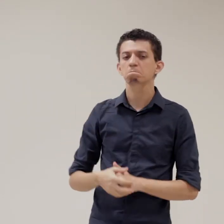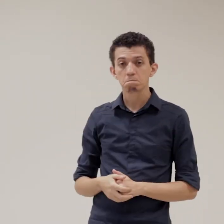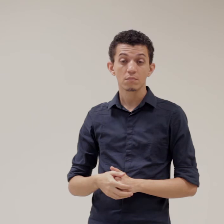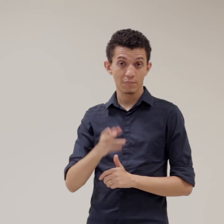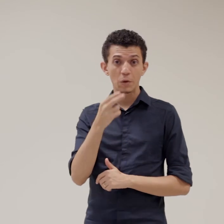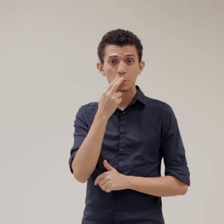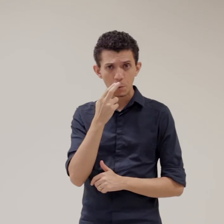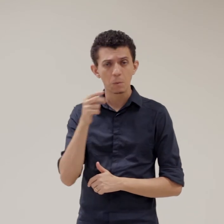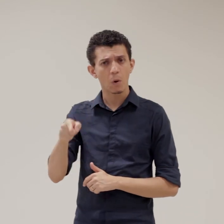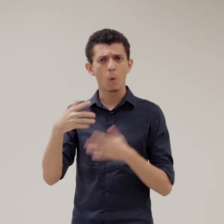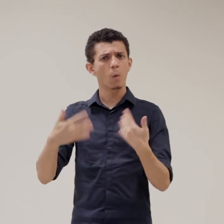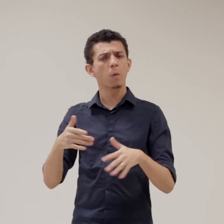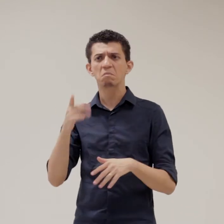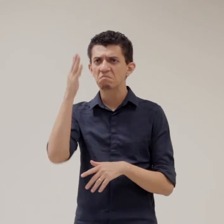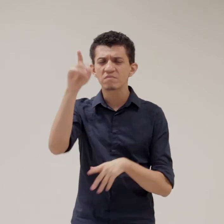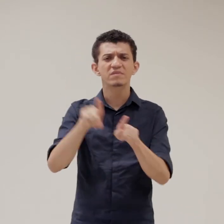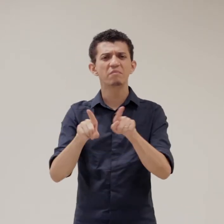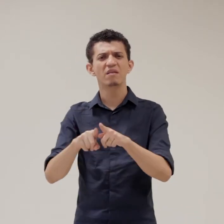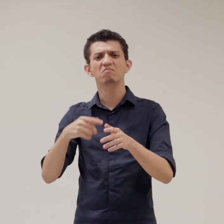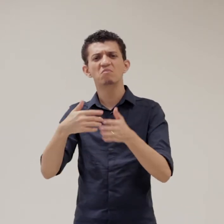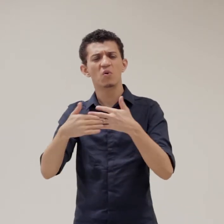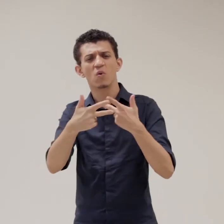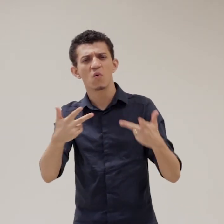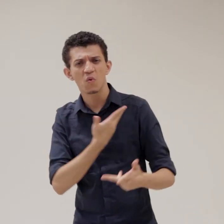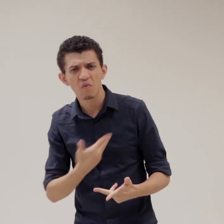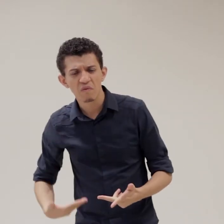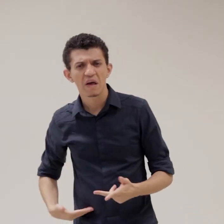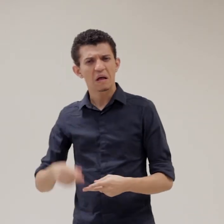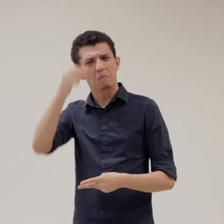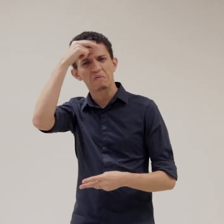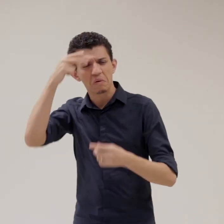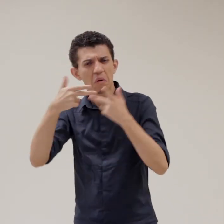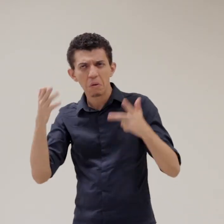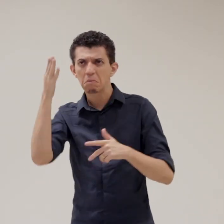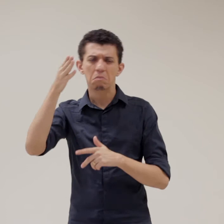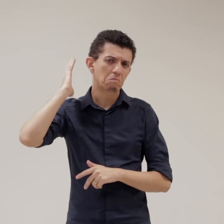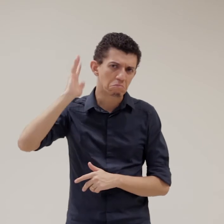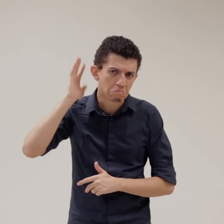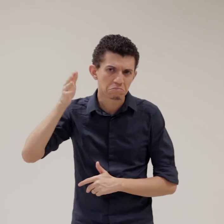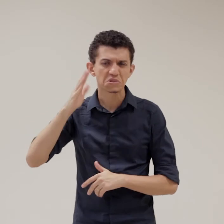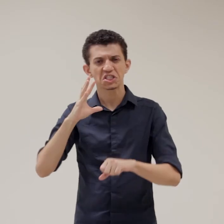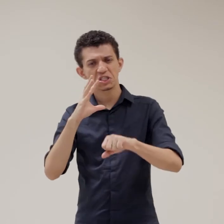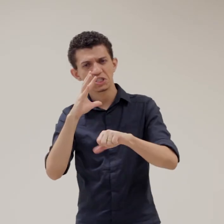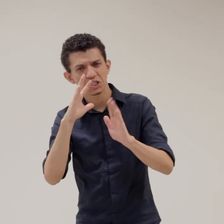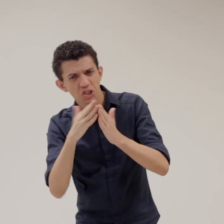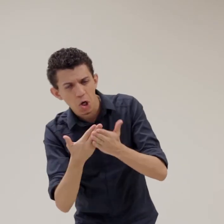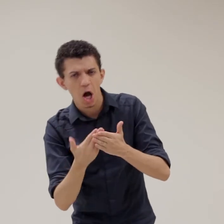de trabalho, pois os surdos são um povo marginalizado, assevera. Segundo ele, muitas denominações